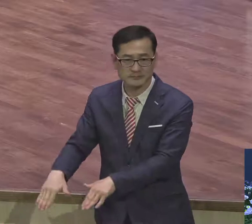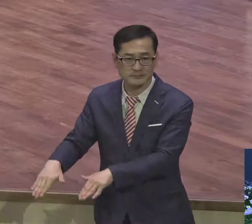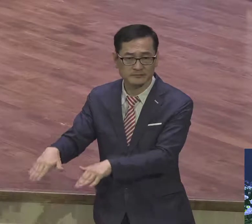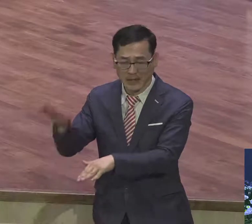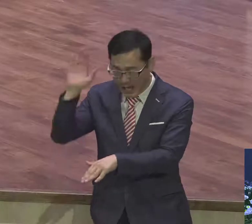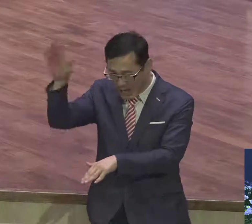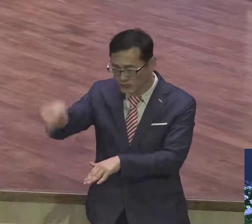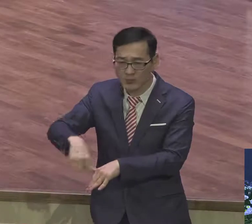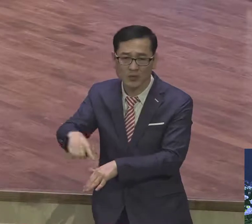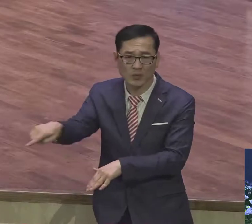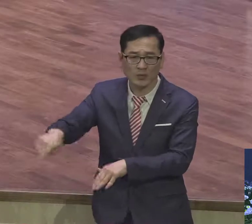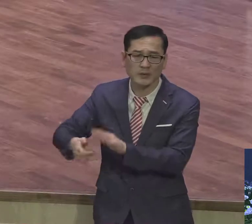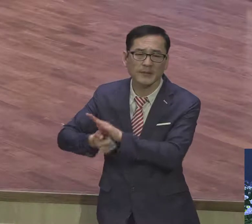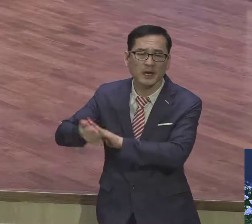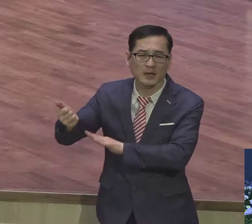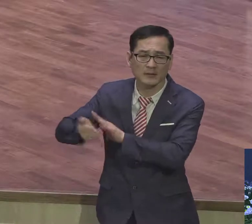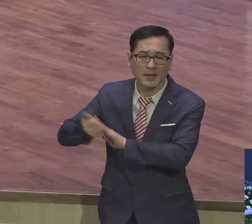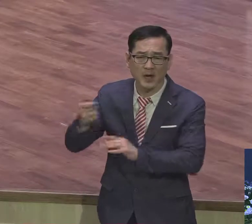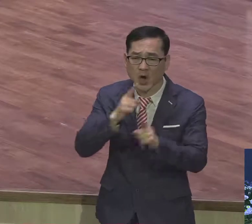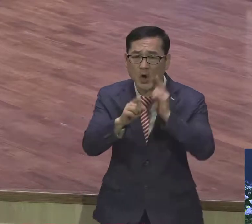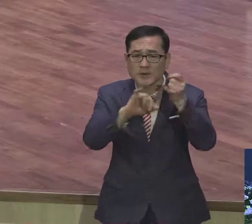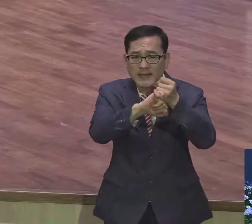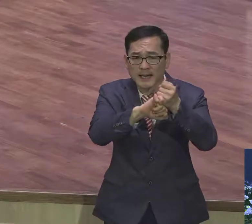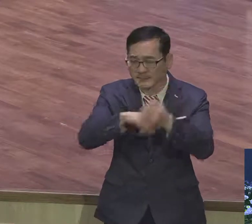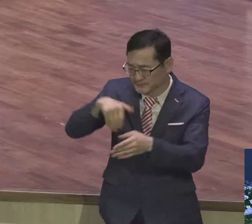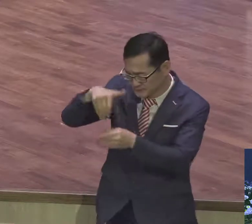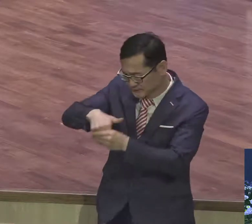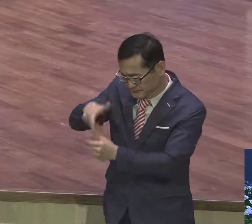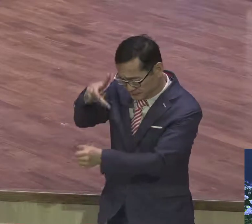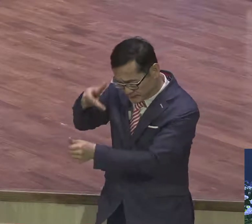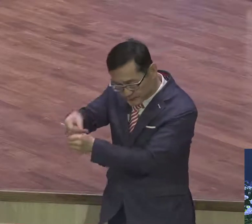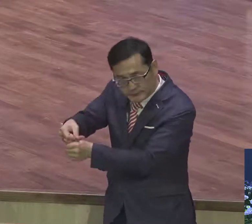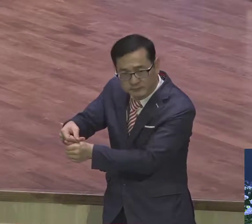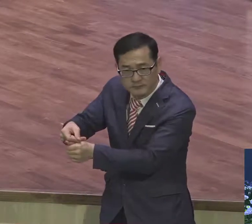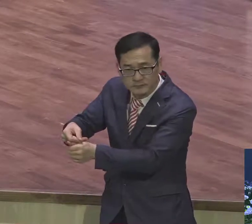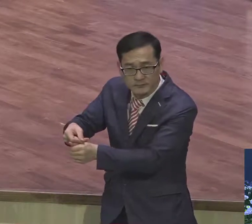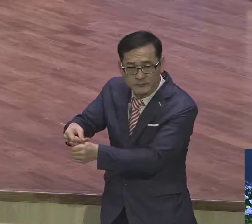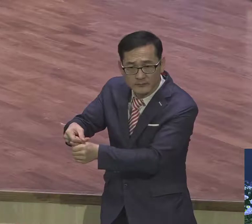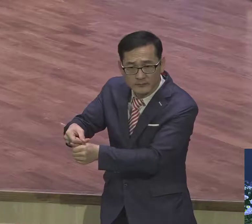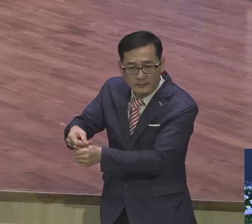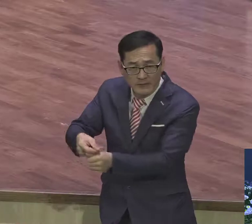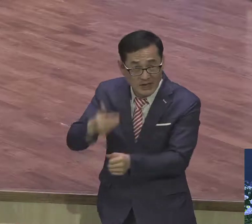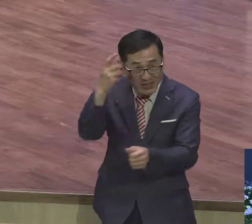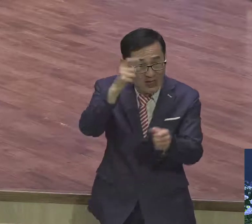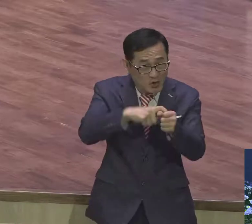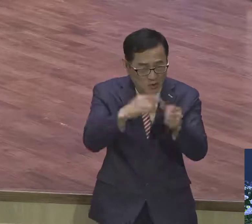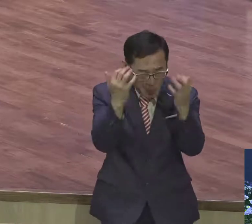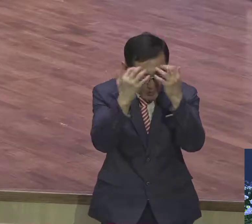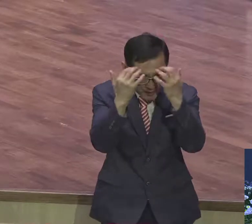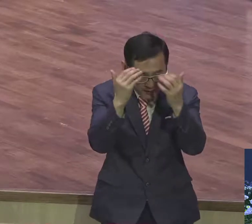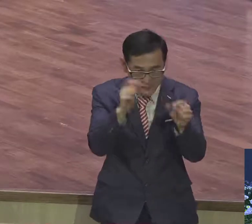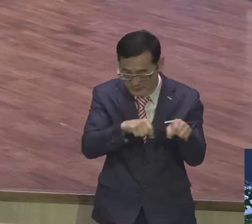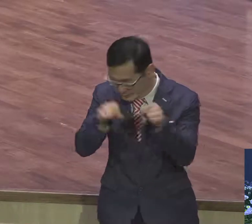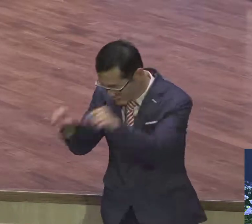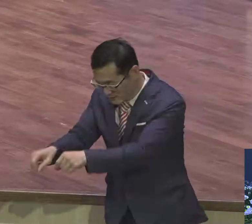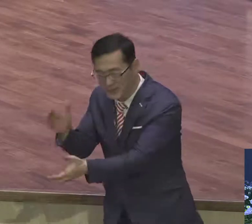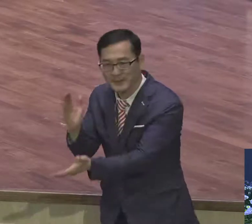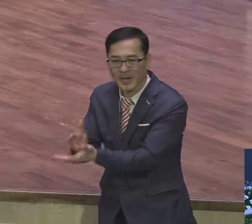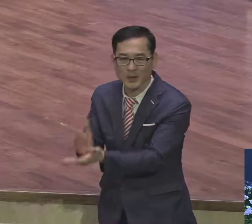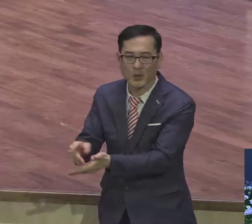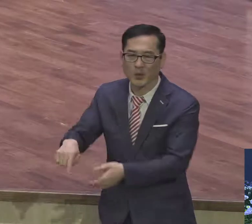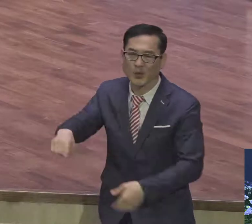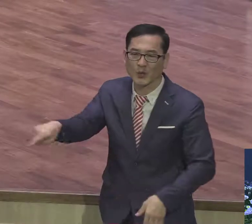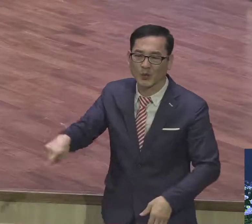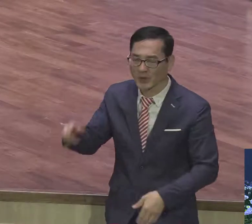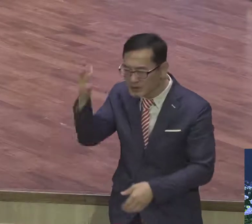이 아이들의 은약을 심어줘가지고 이 아이들의 영적 우리처럼 고생하고 살지 않고 제대로 증명의 약속에